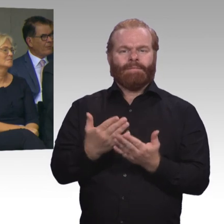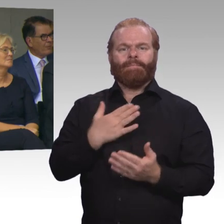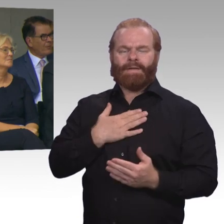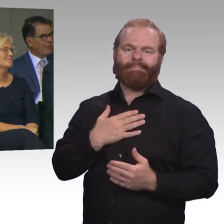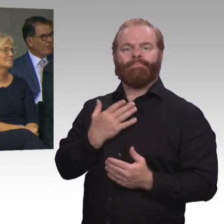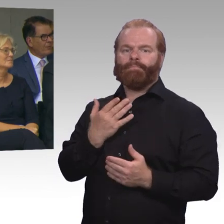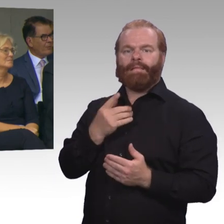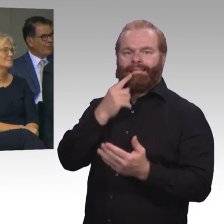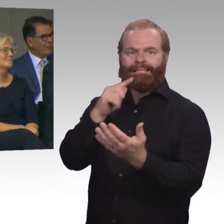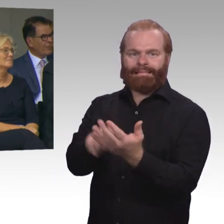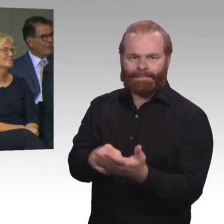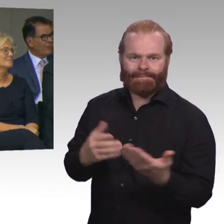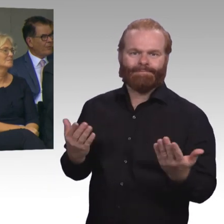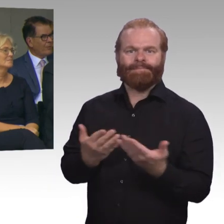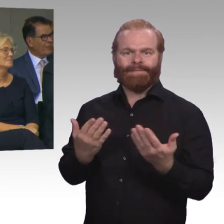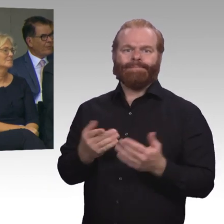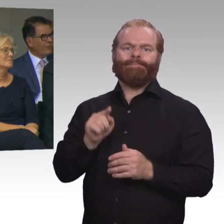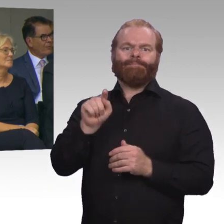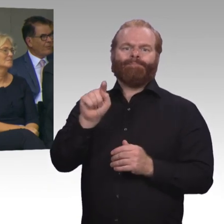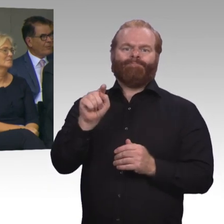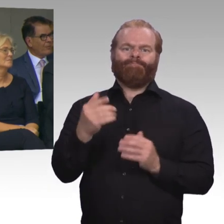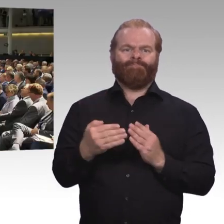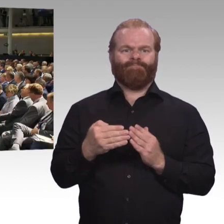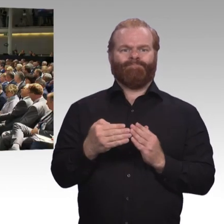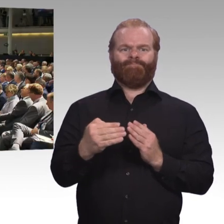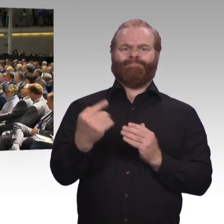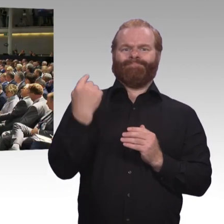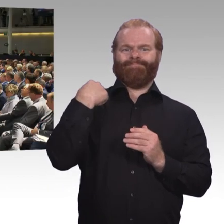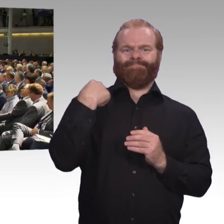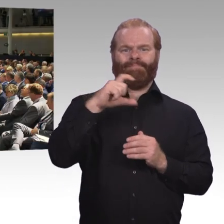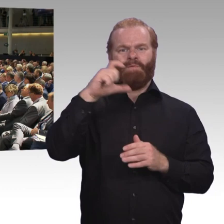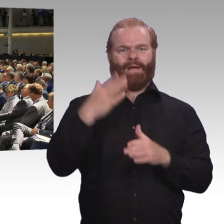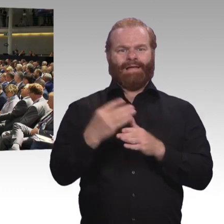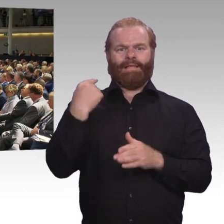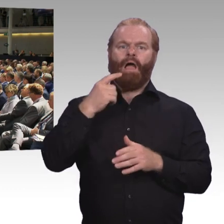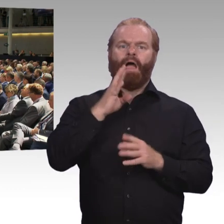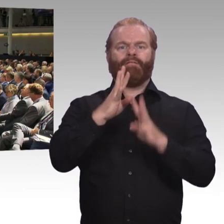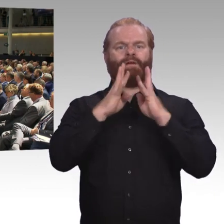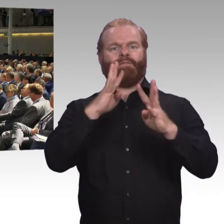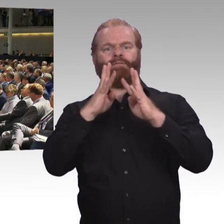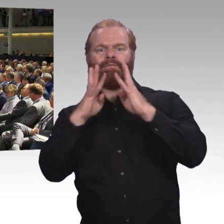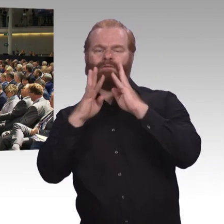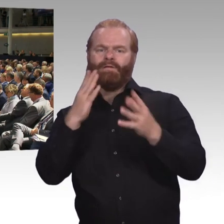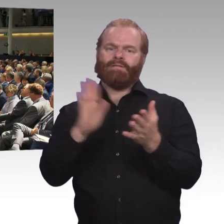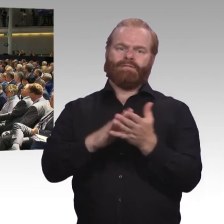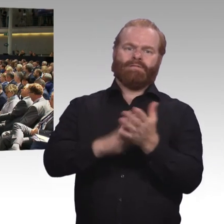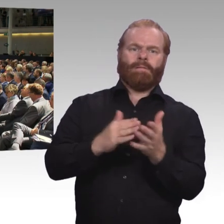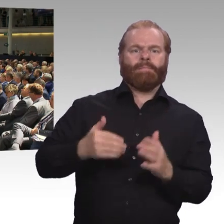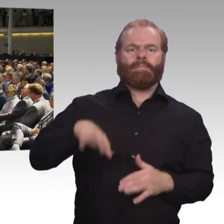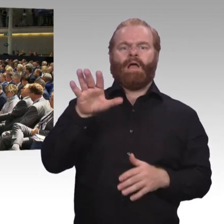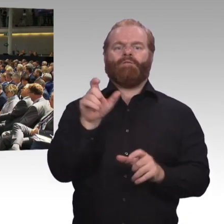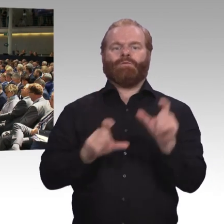Ihrem Ressort zu schauen, was die Schwachstellen sind und diese dann abzustellen. Und